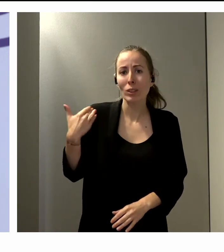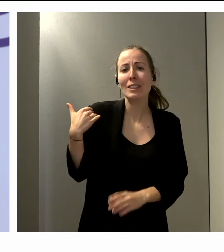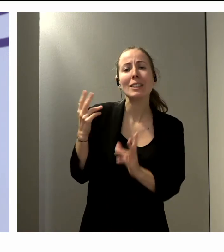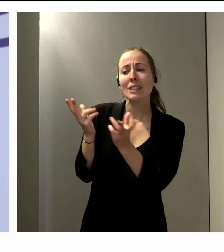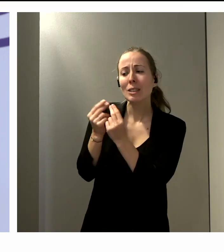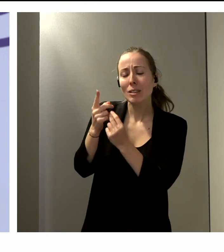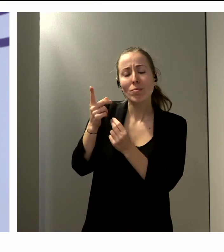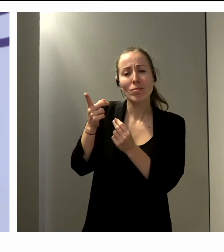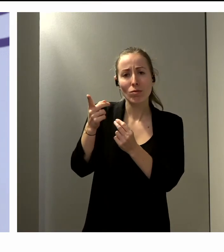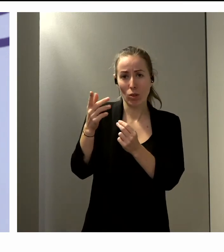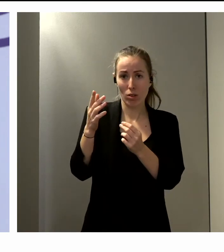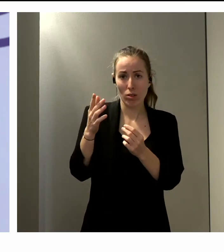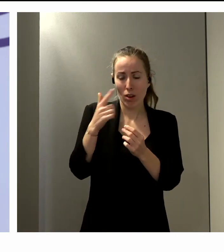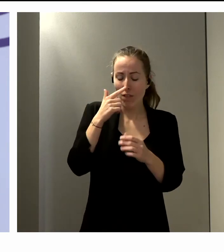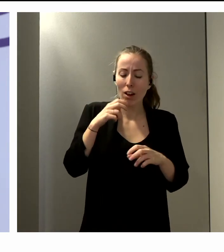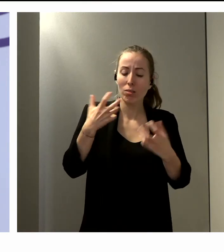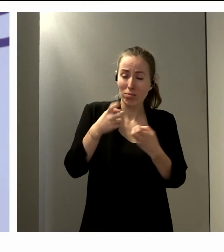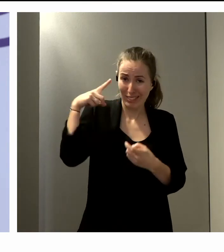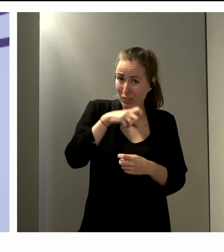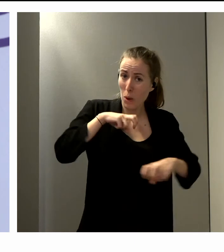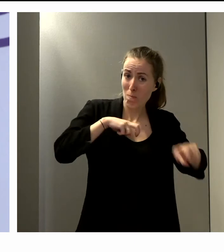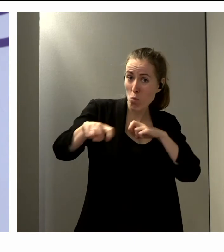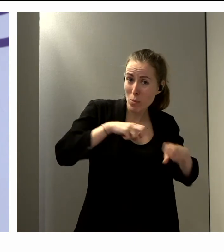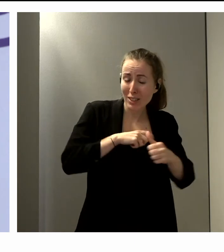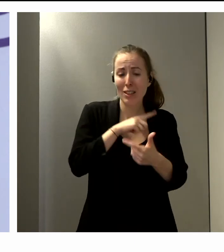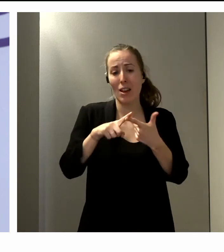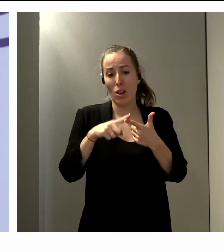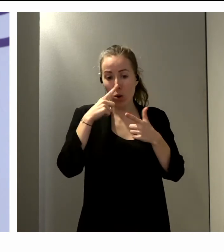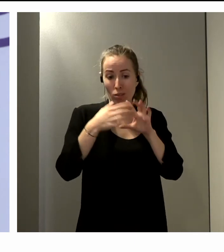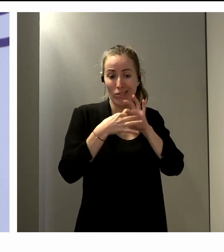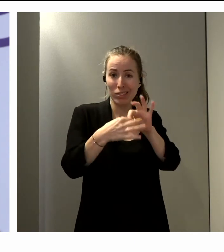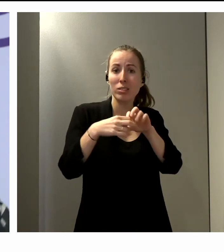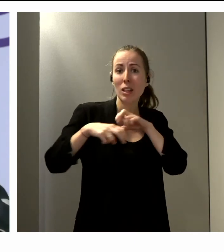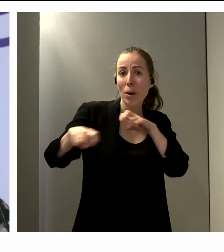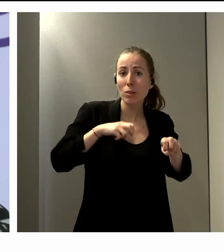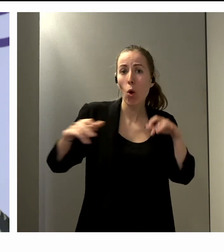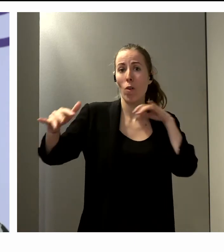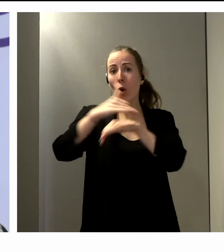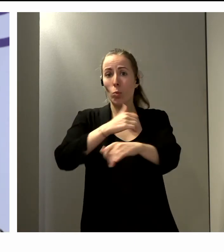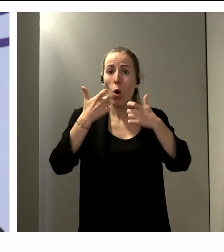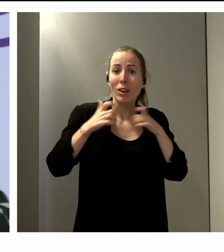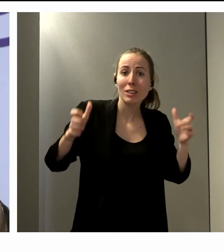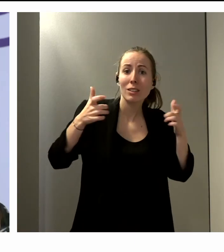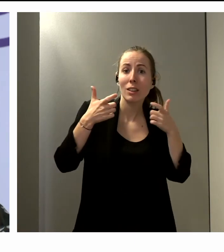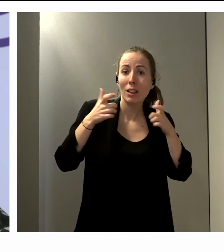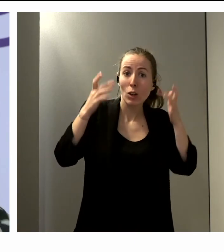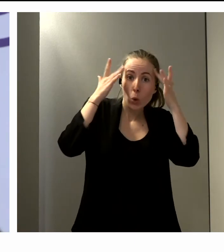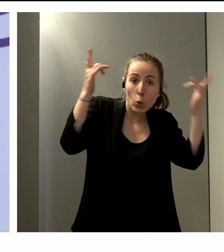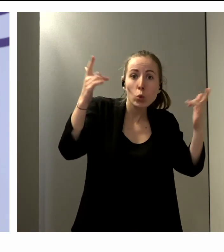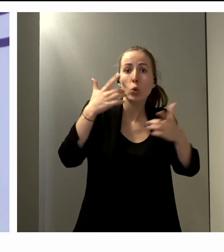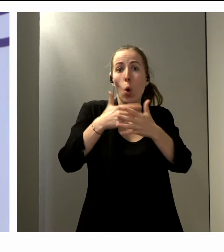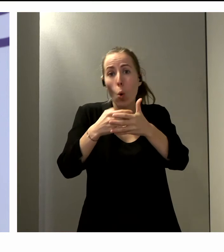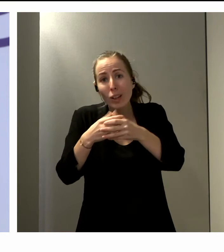la question des difficultés en termes de mobilité, par exemple, de continuum de déplacement, d'environnement, d'accès à la culture, aux loisirs, en boîte de